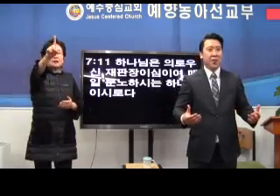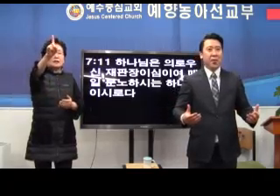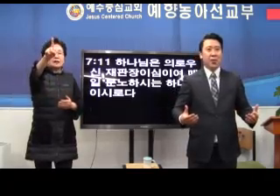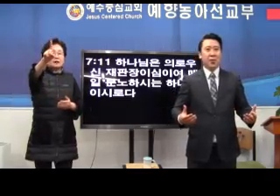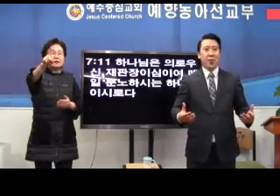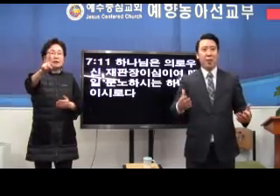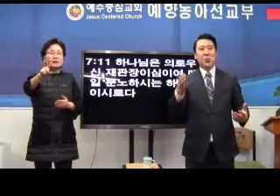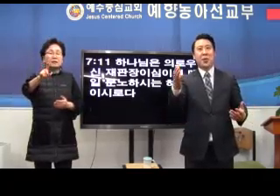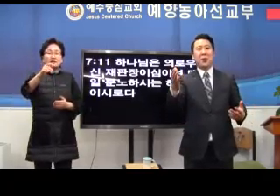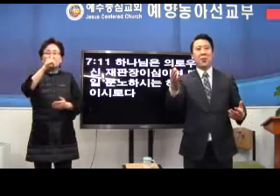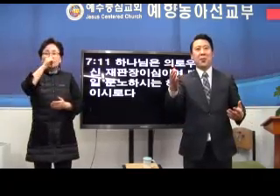잘 보세요.